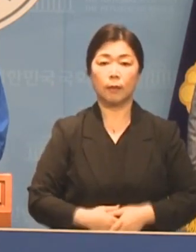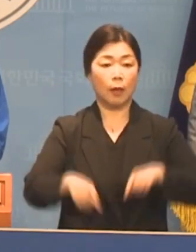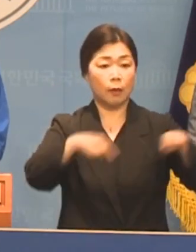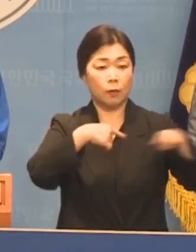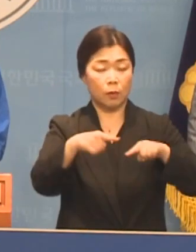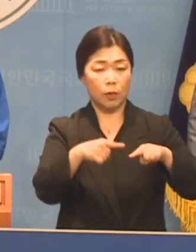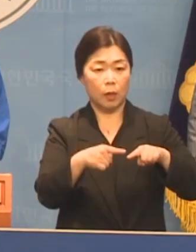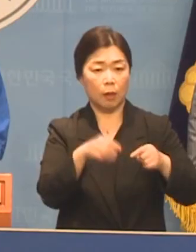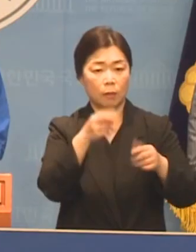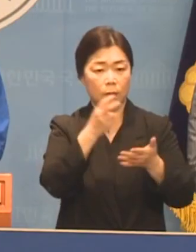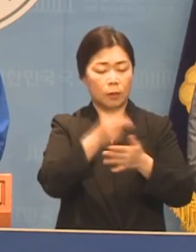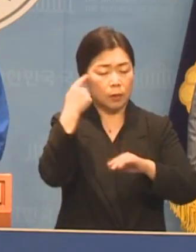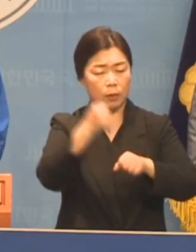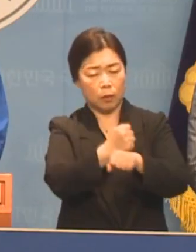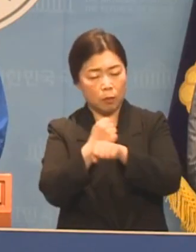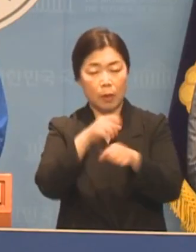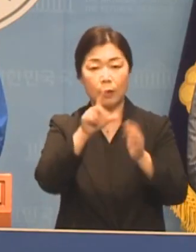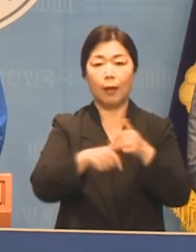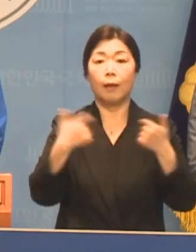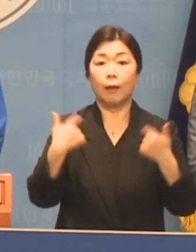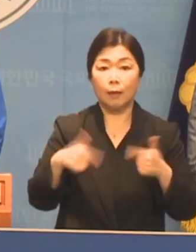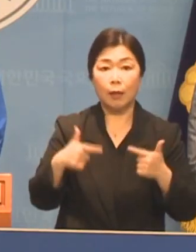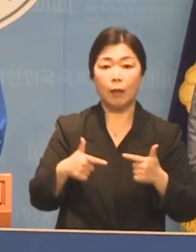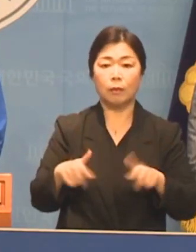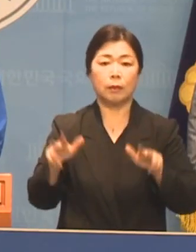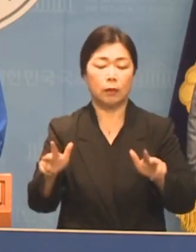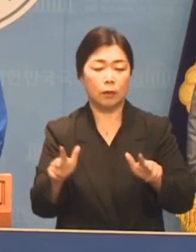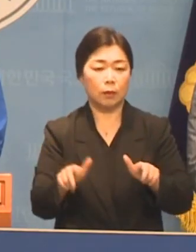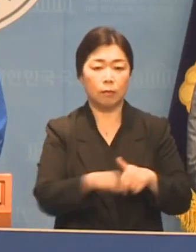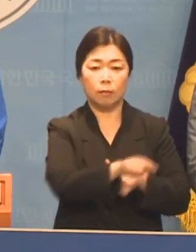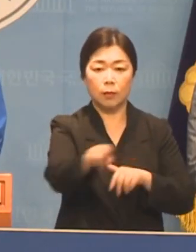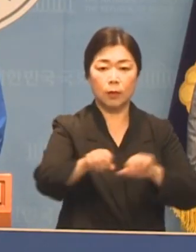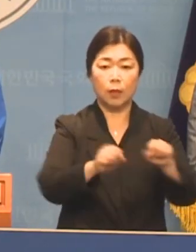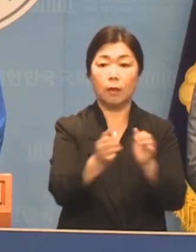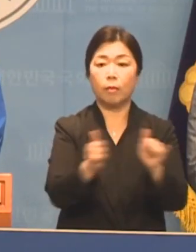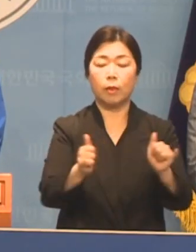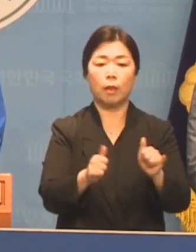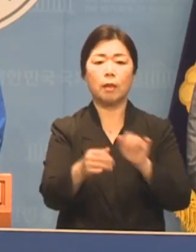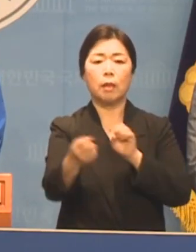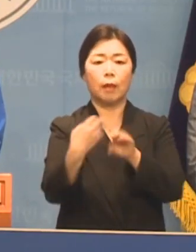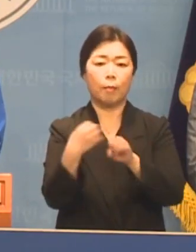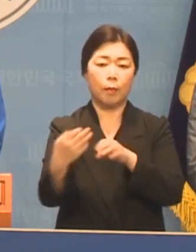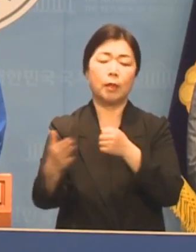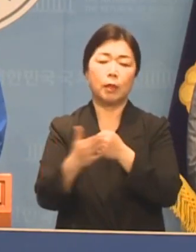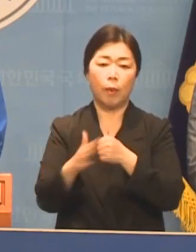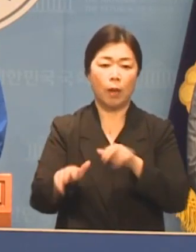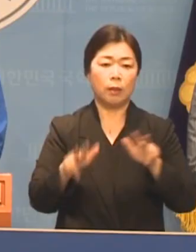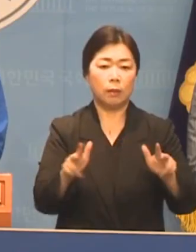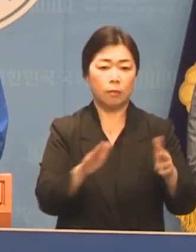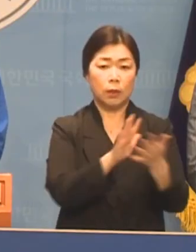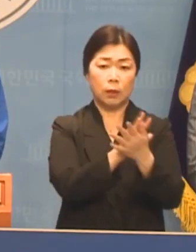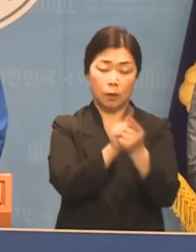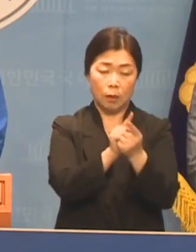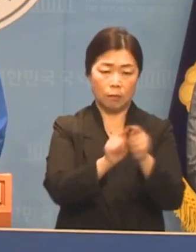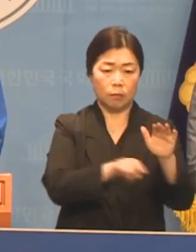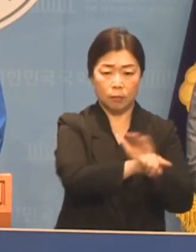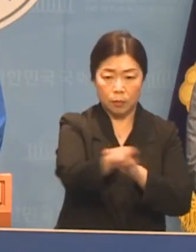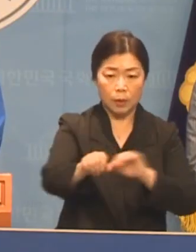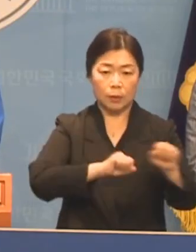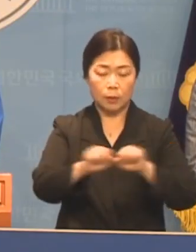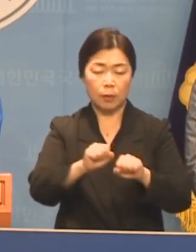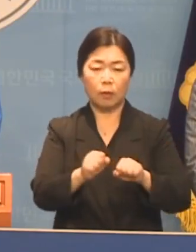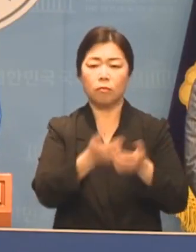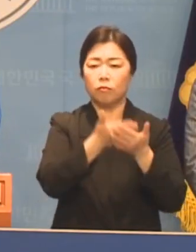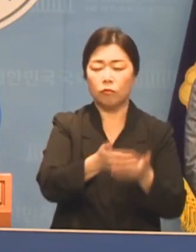정책을 입안할 때에는 항상 현장이 답이다라는 관점에서 현장을 매우 중시